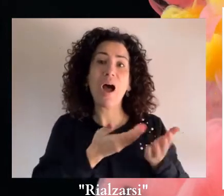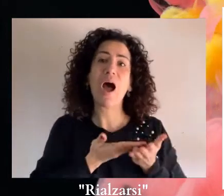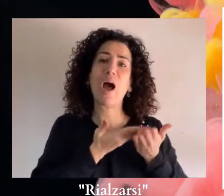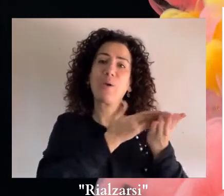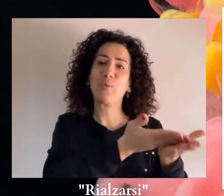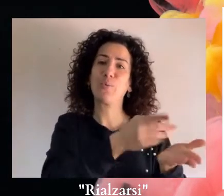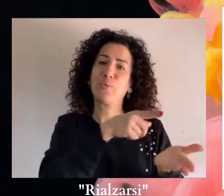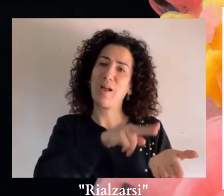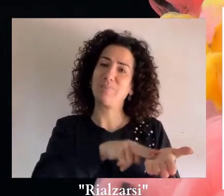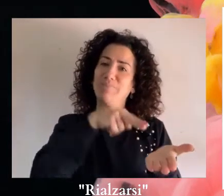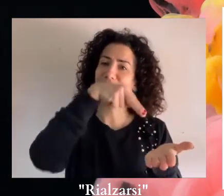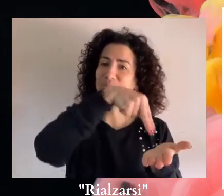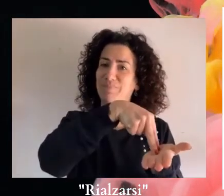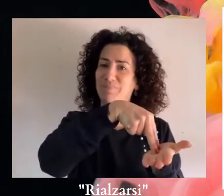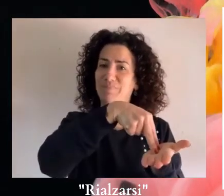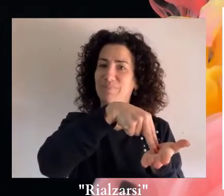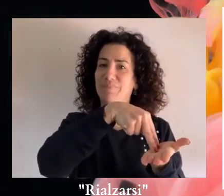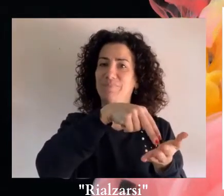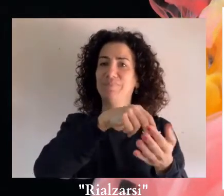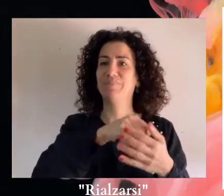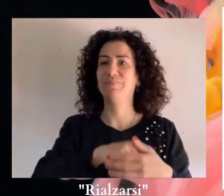la aiuta a rialzarsi.